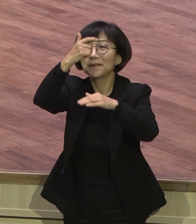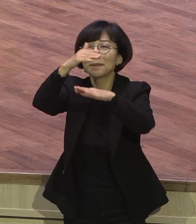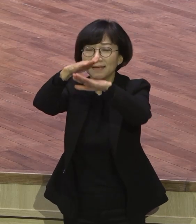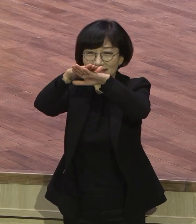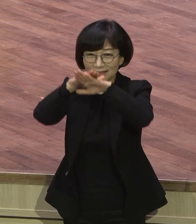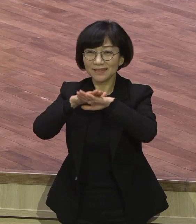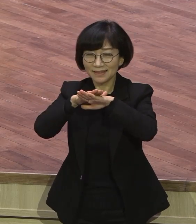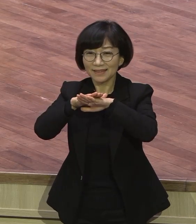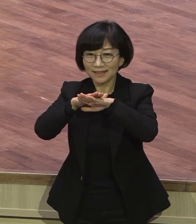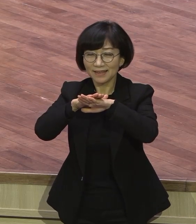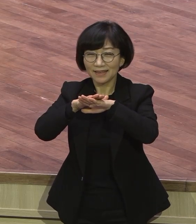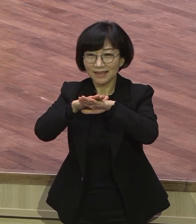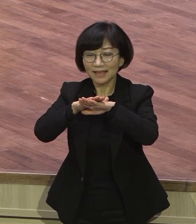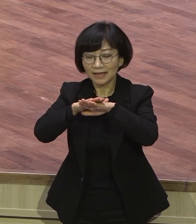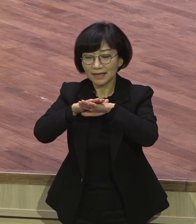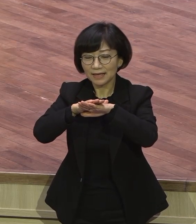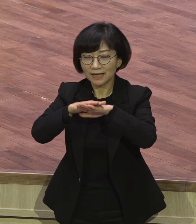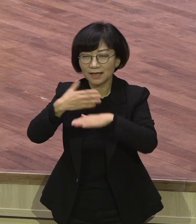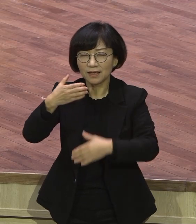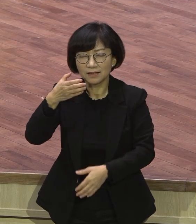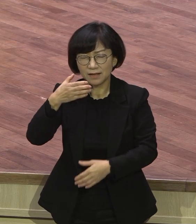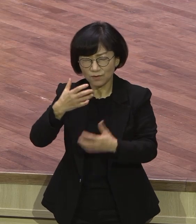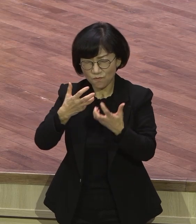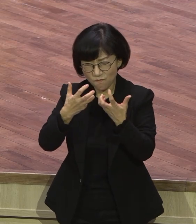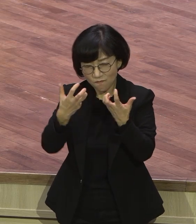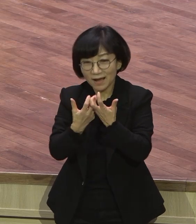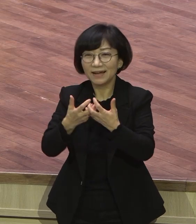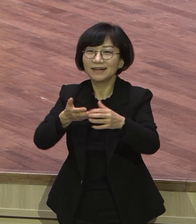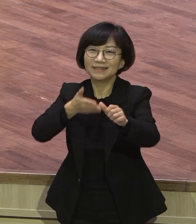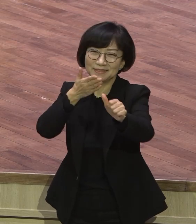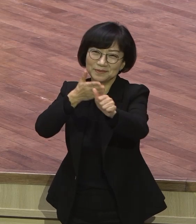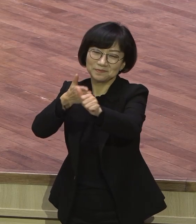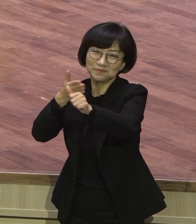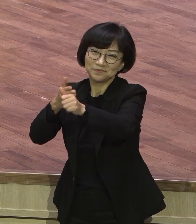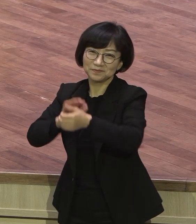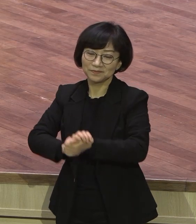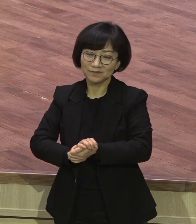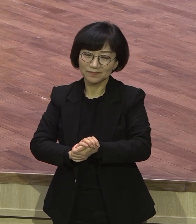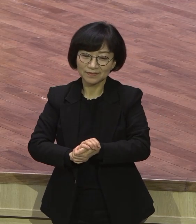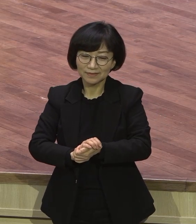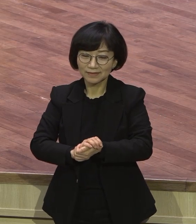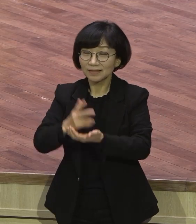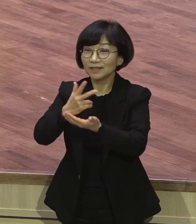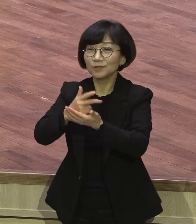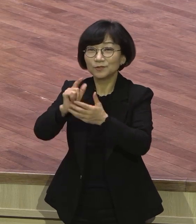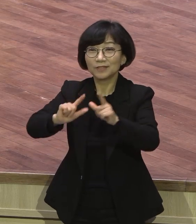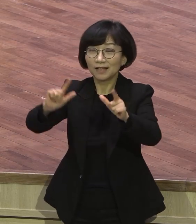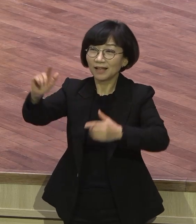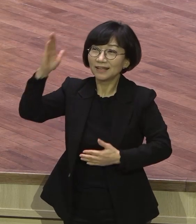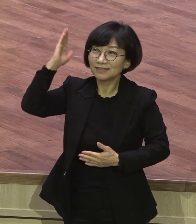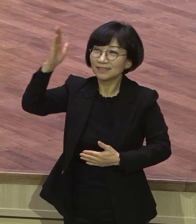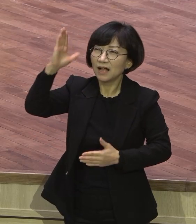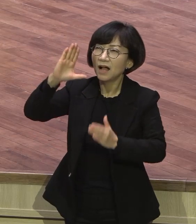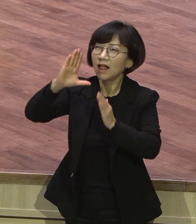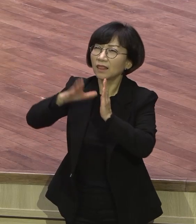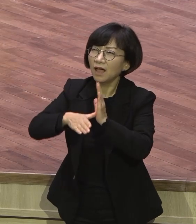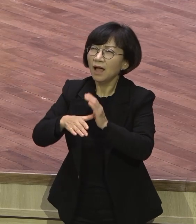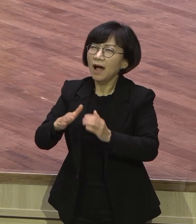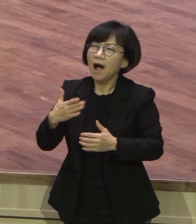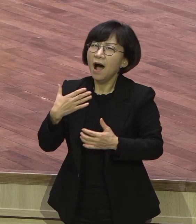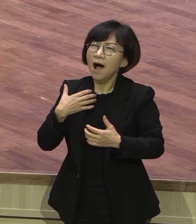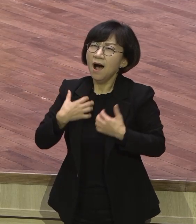이런 기대가 가득 차기 바랍니다 강단에 선포되는 말씀이 꿀과 송이